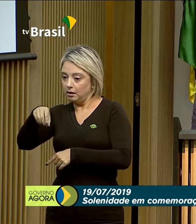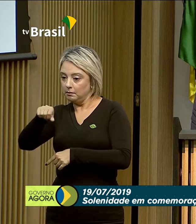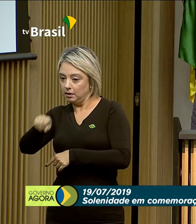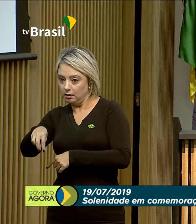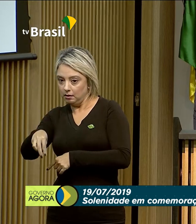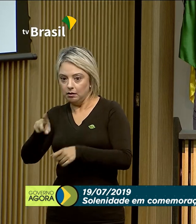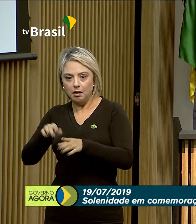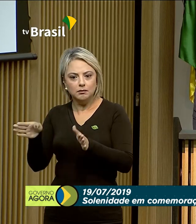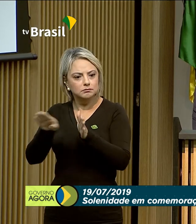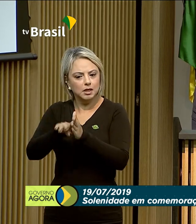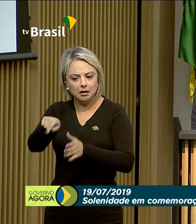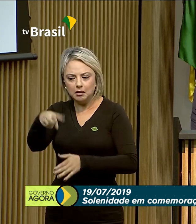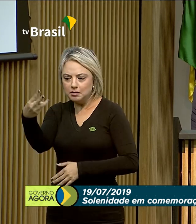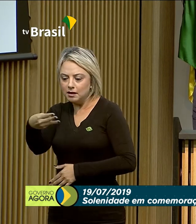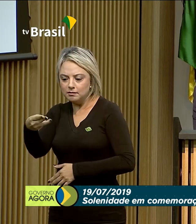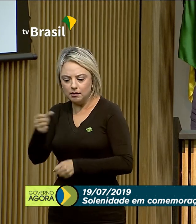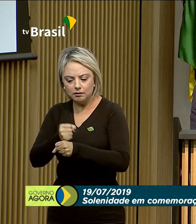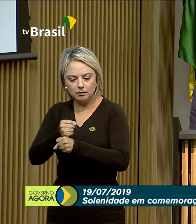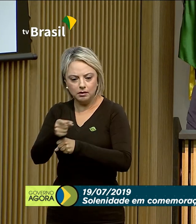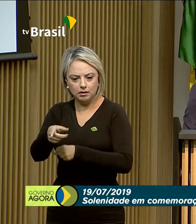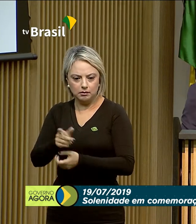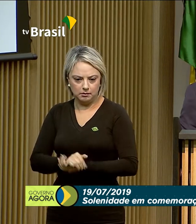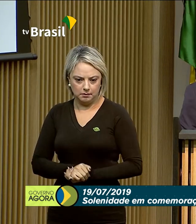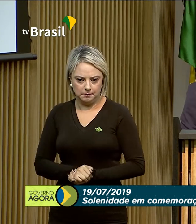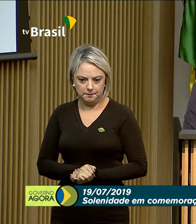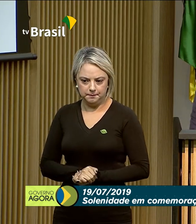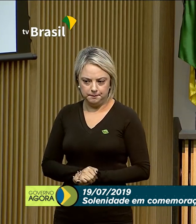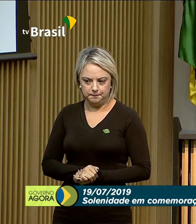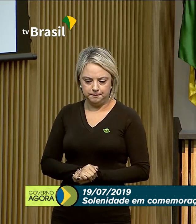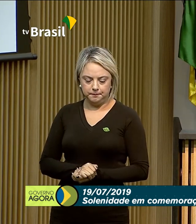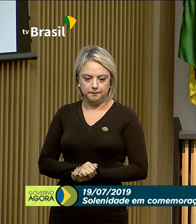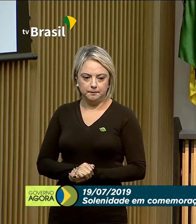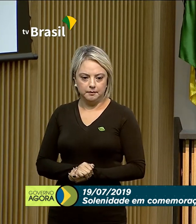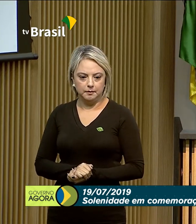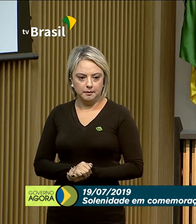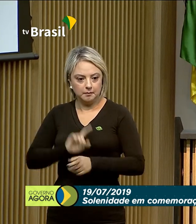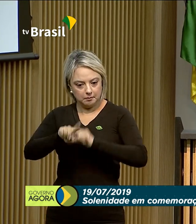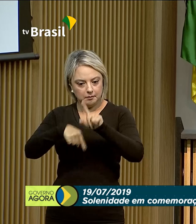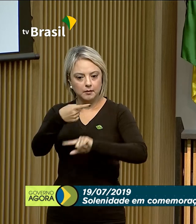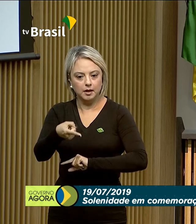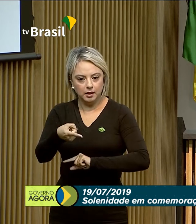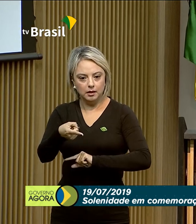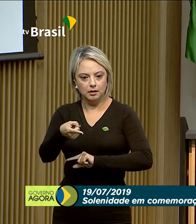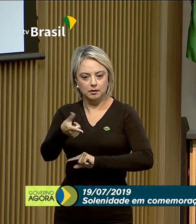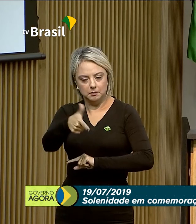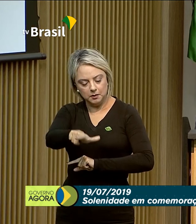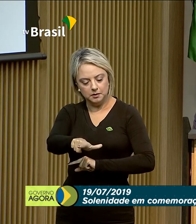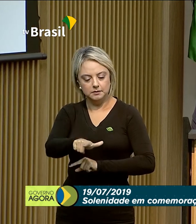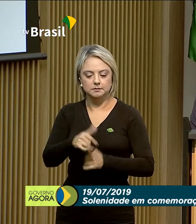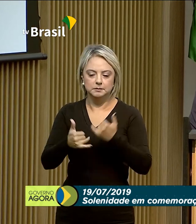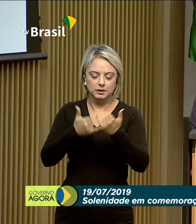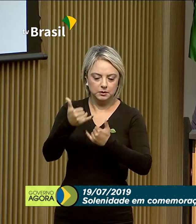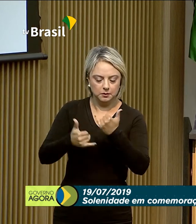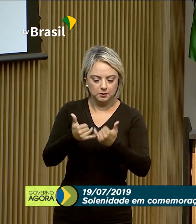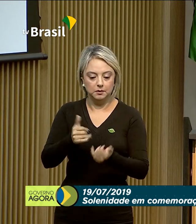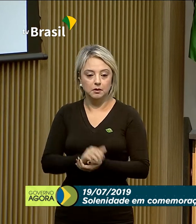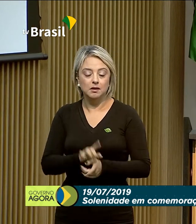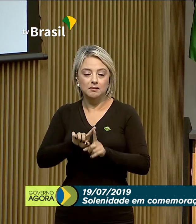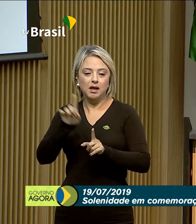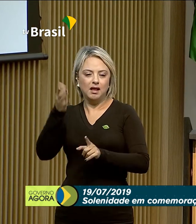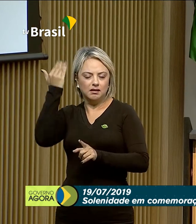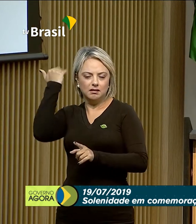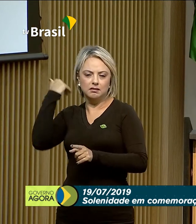nós chegamos lá, ele já estava no terceiro. Aí deu trote na gente. Tomou trote e depois deu trote na gente. Mas, naquela